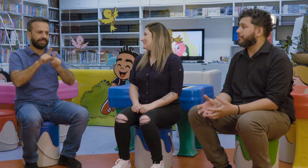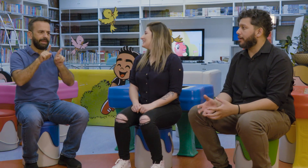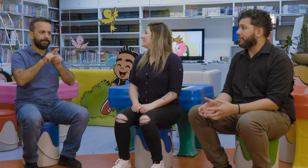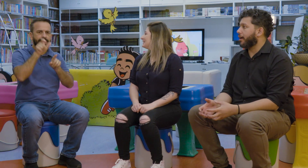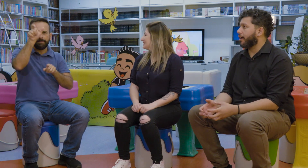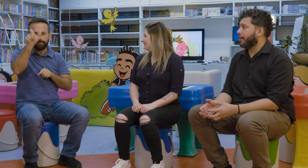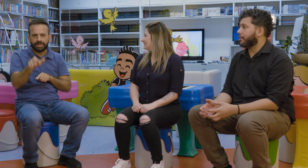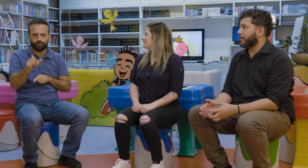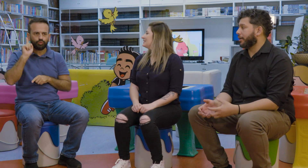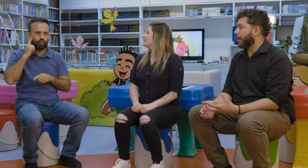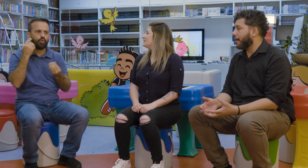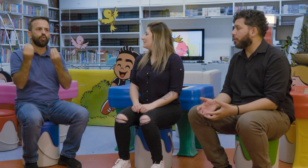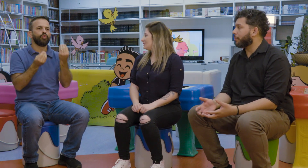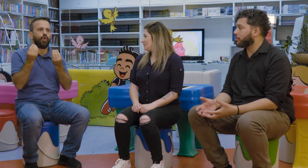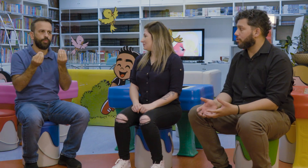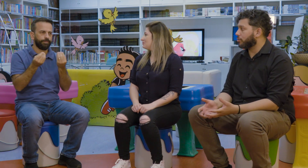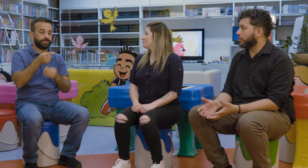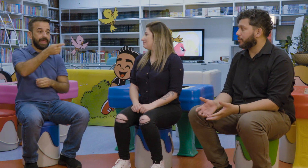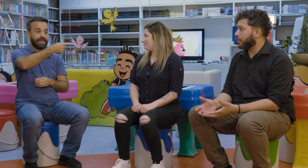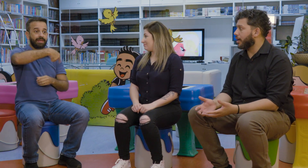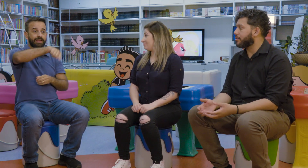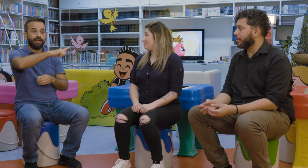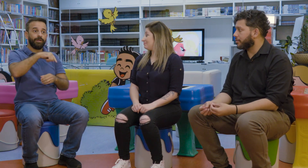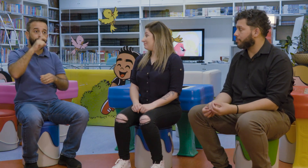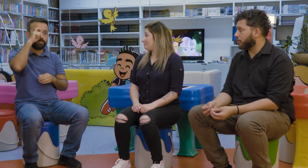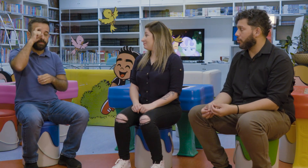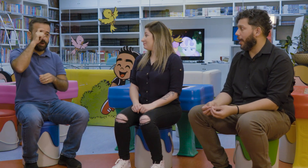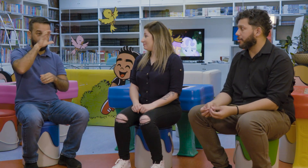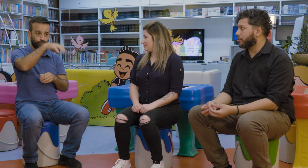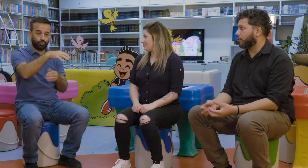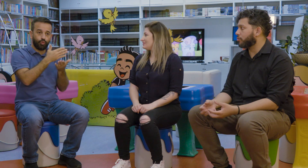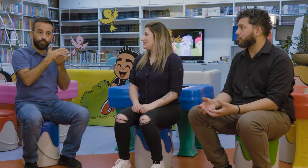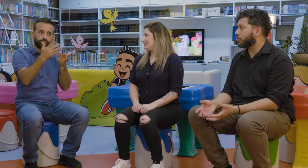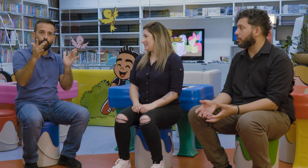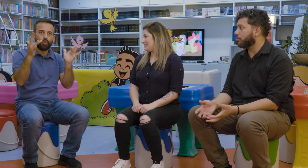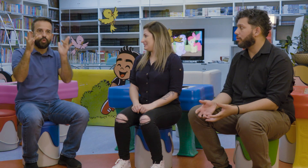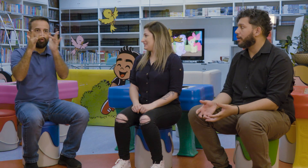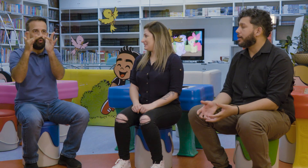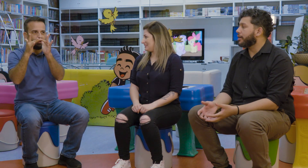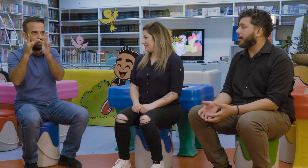Souza já trabalhava com pessoas com deficiência, e esses personagens foram